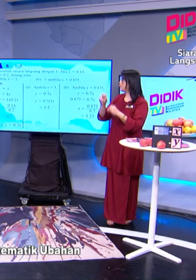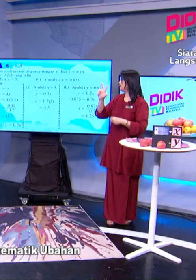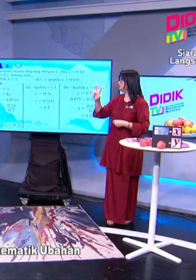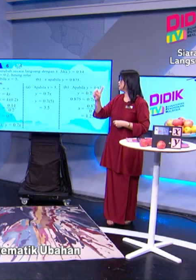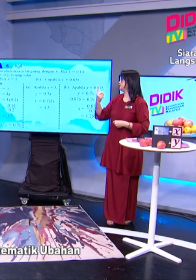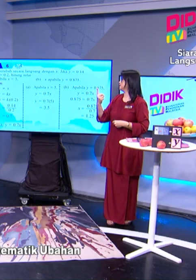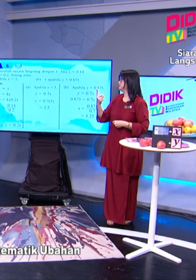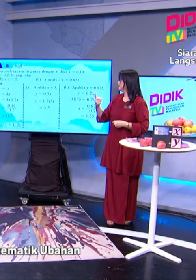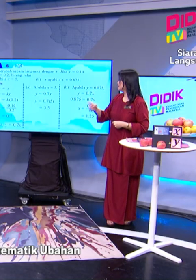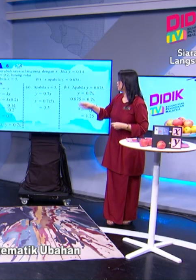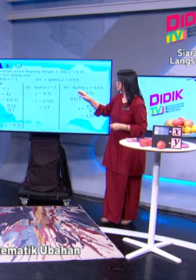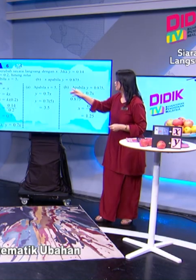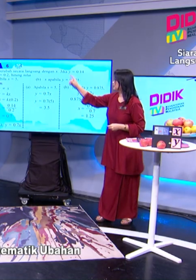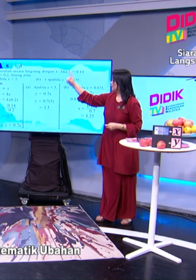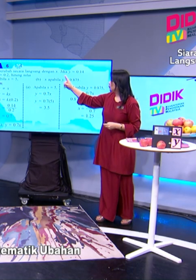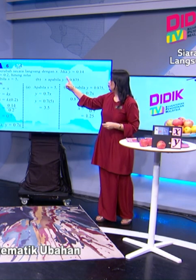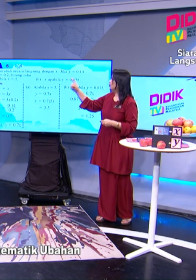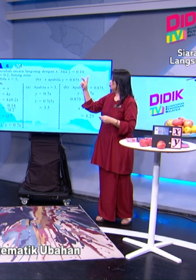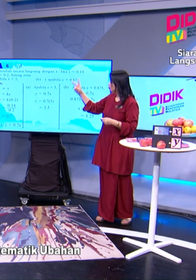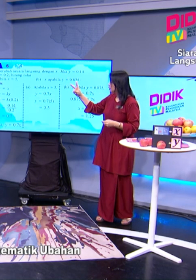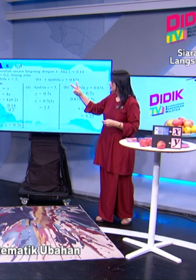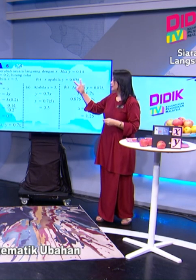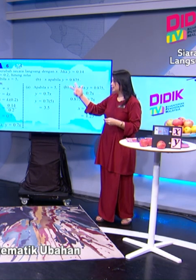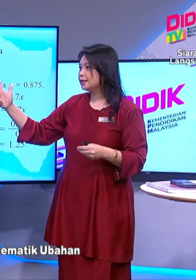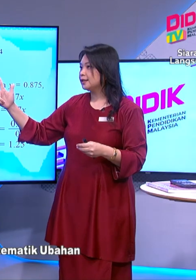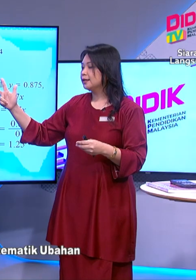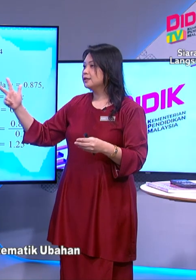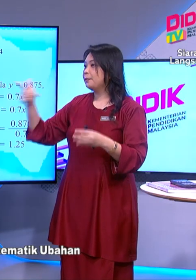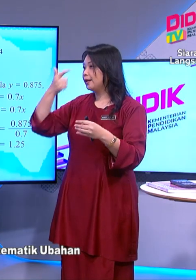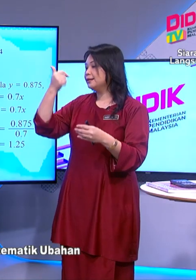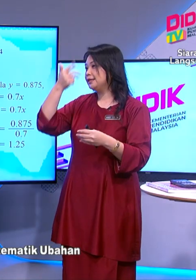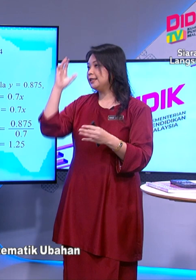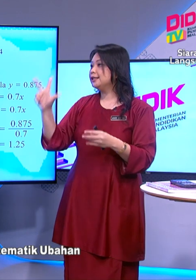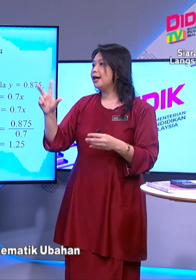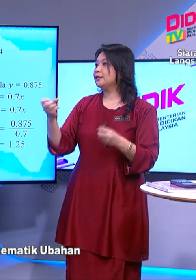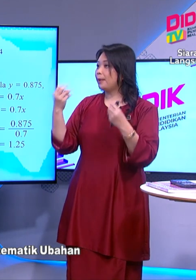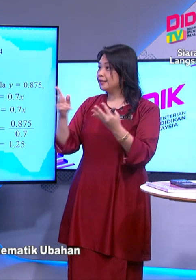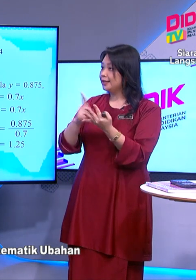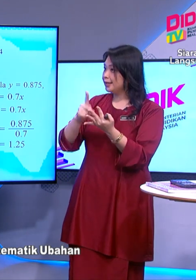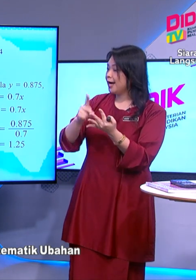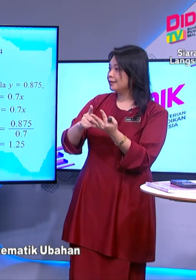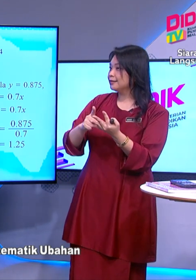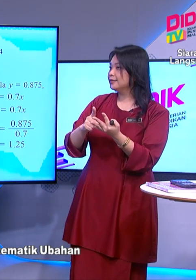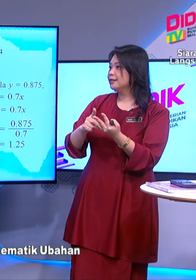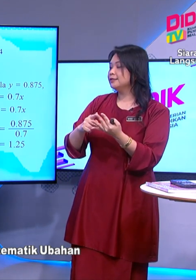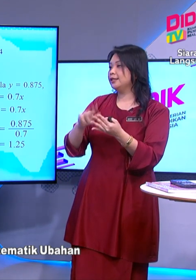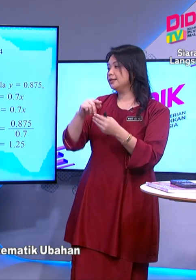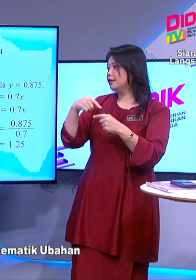nomor 3 saja untungnya 123 sebab tiga ada banyak kiraan youve tadi